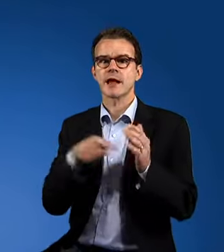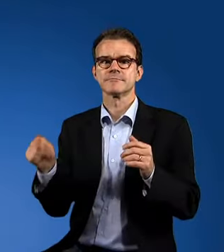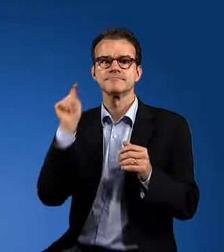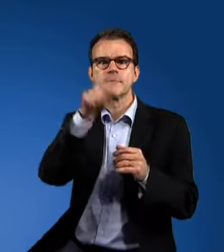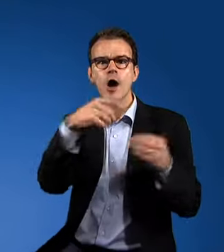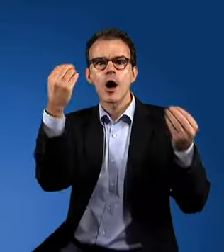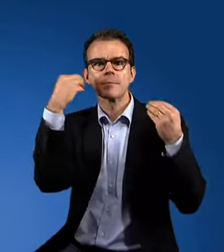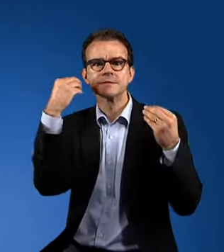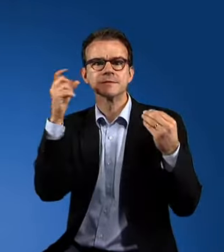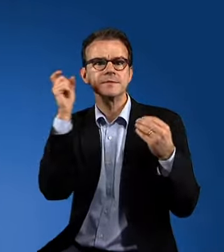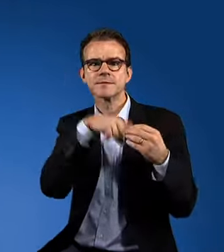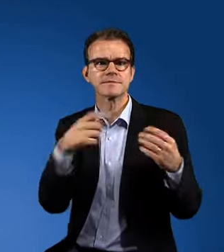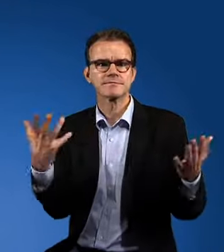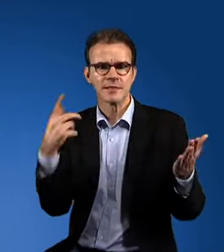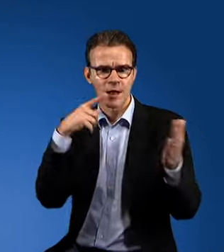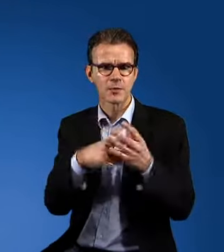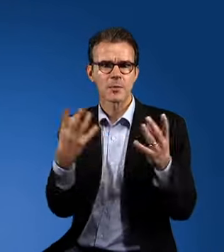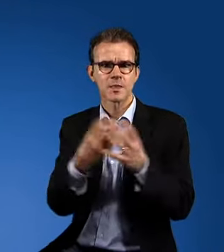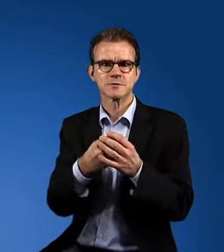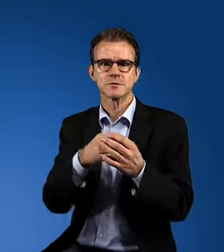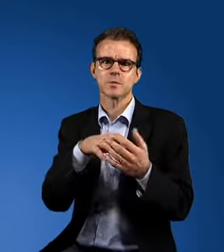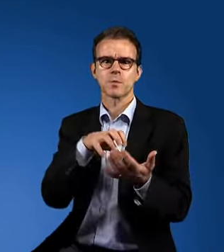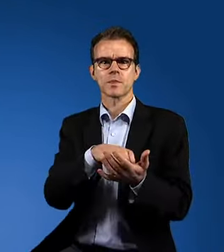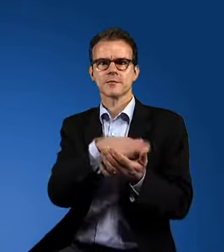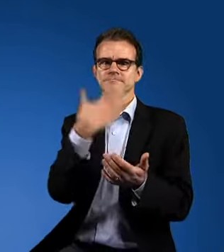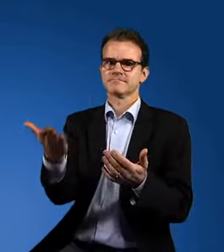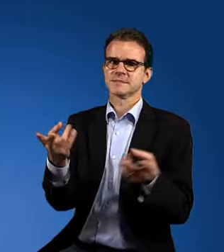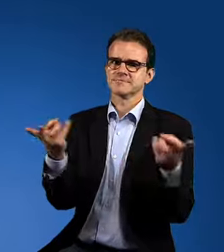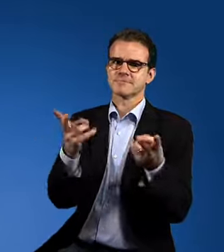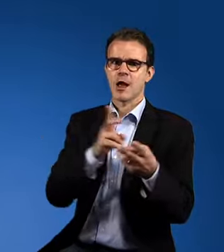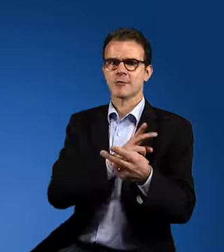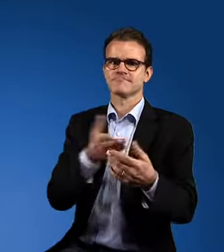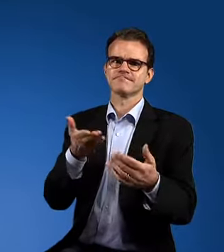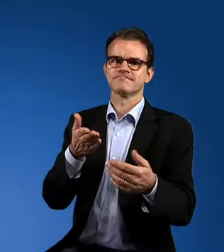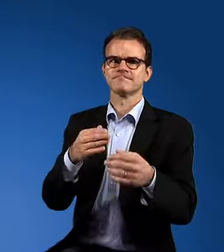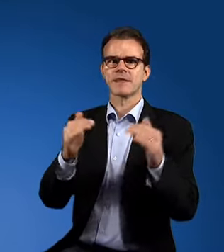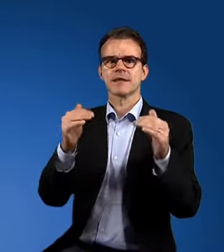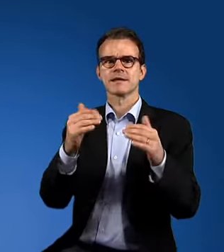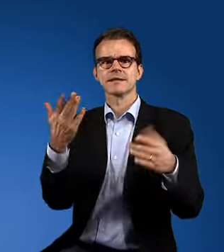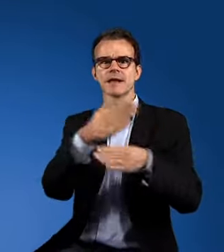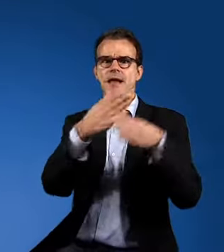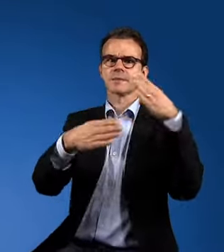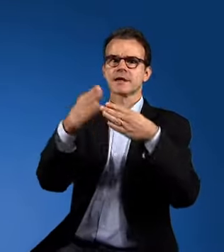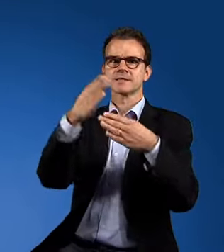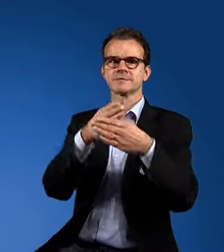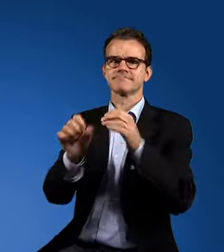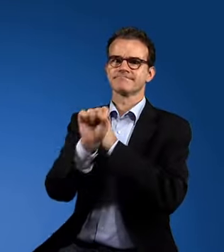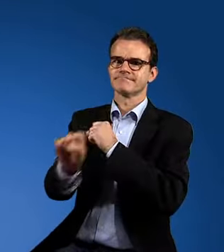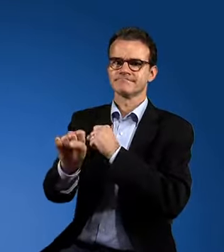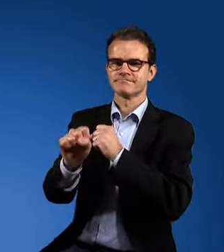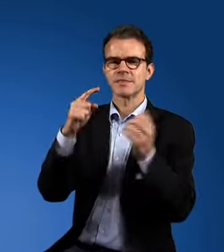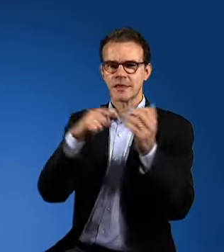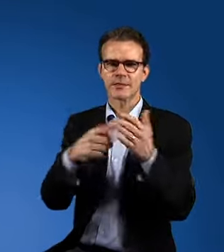kaikkiaan pysty siellä opiskelemaan. Eli yhteiskunta asettaa tämmöisiä rakenteellisia